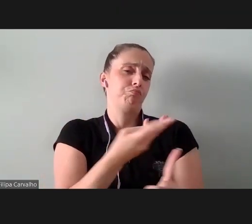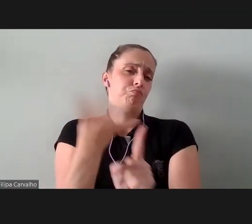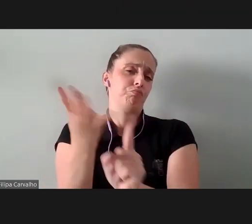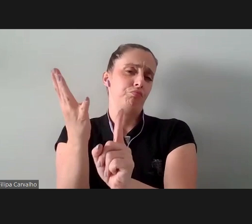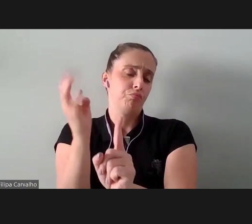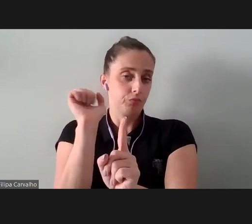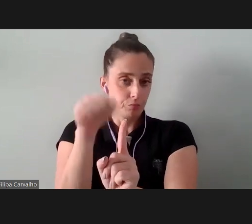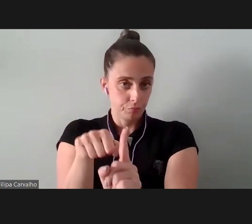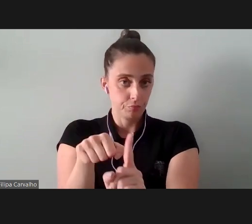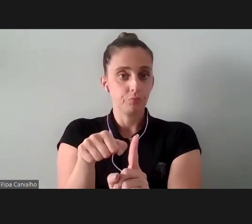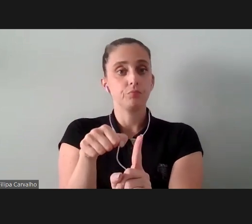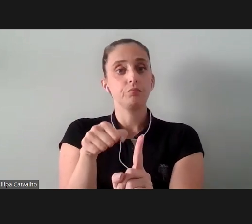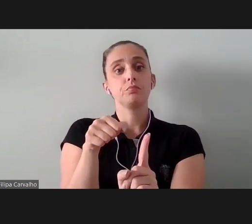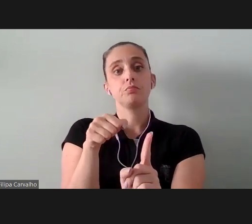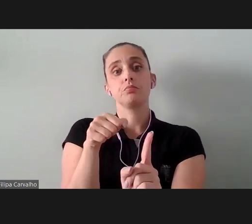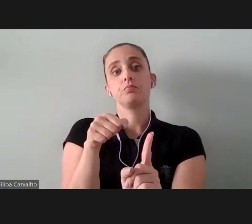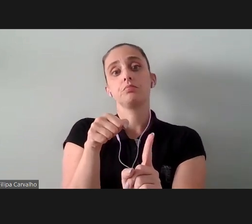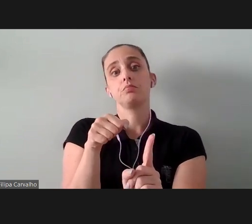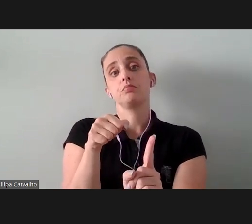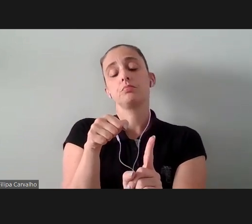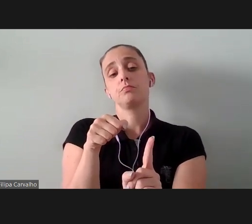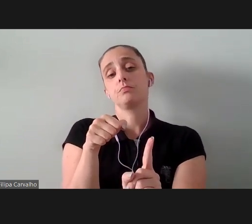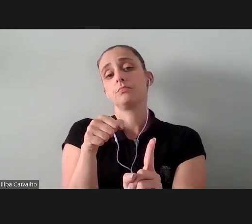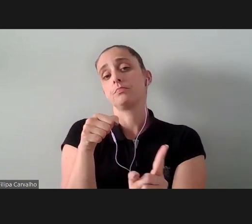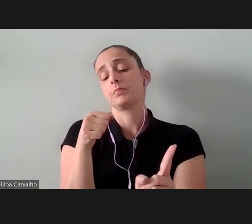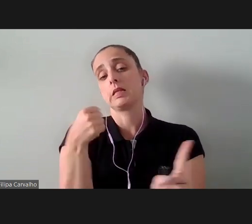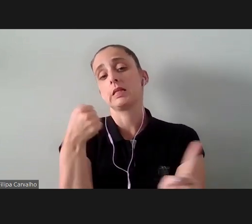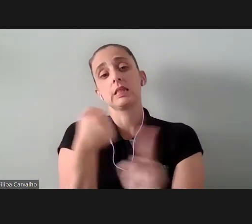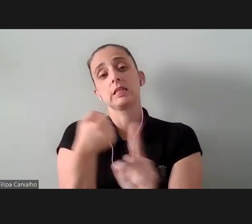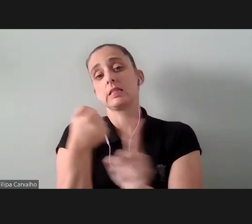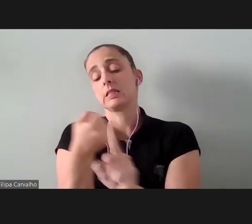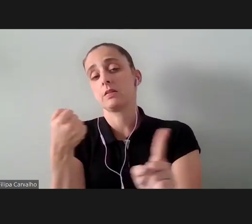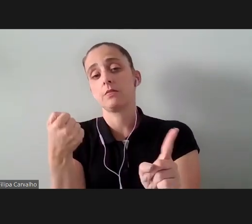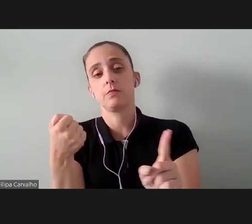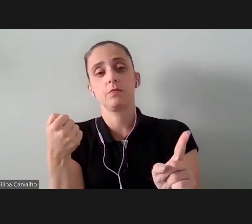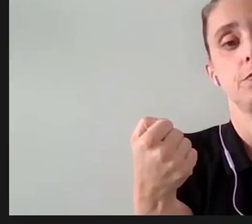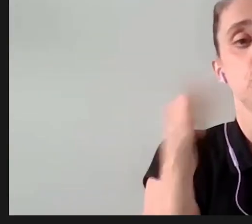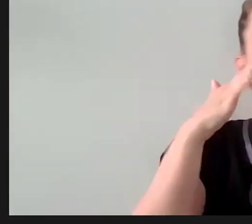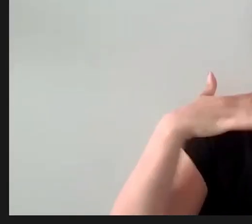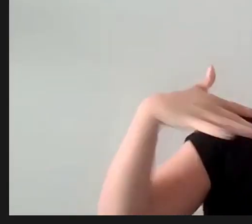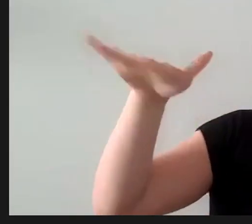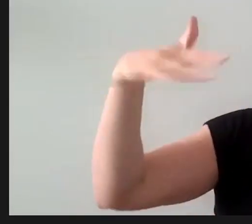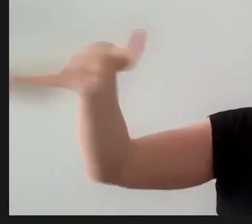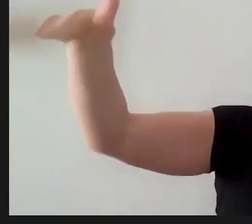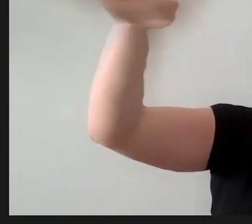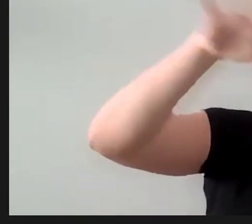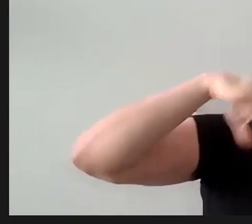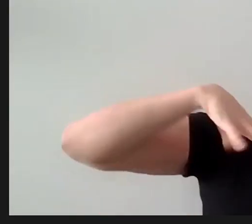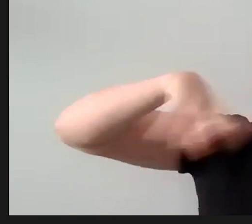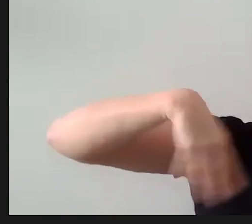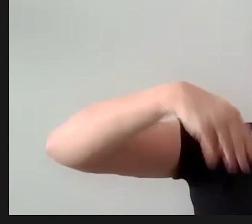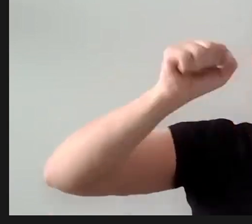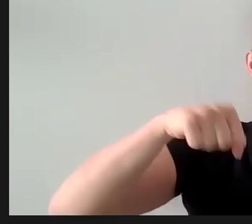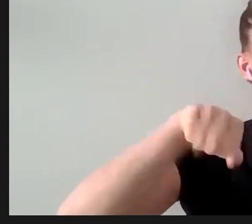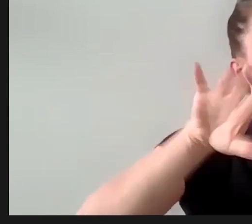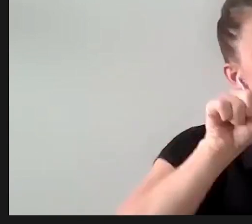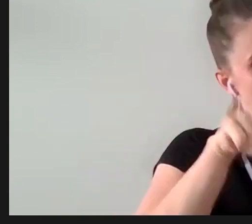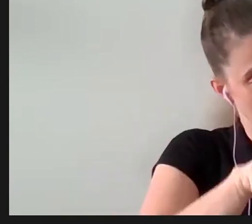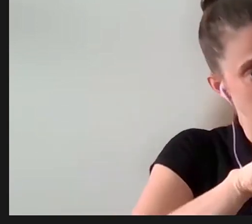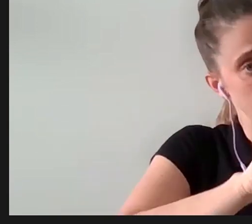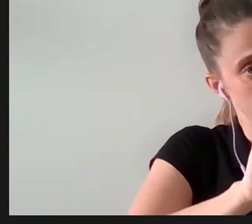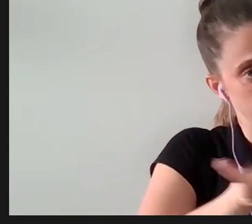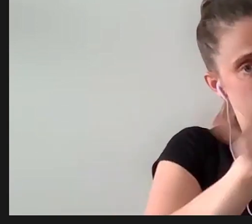são vários, quer numa visão transatlântica, mas quer numa visão também local. Aqui,